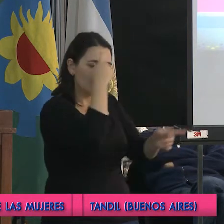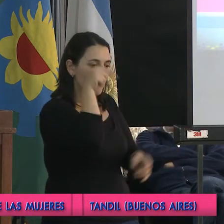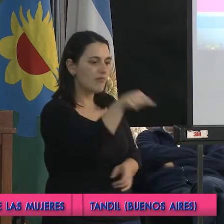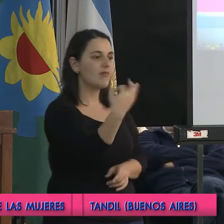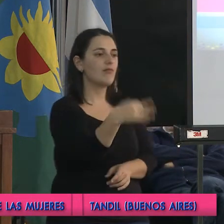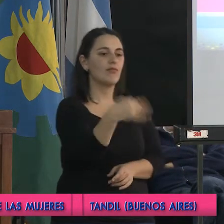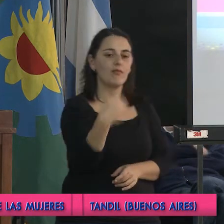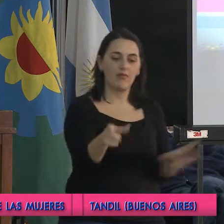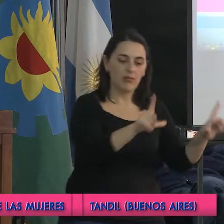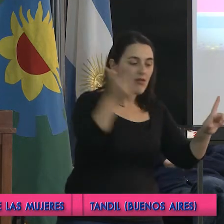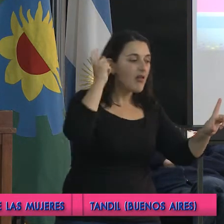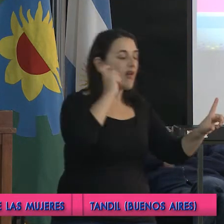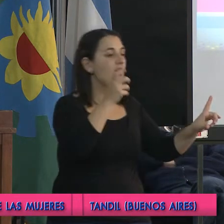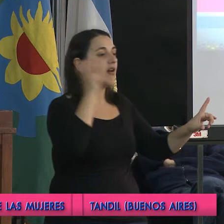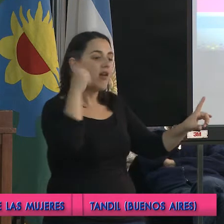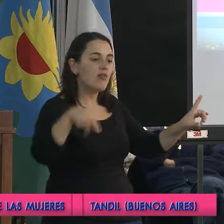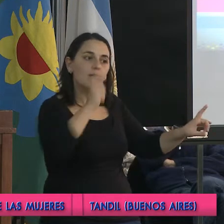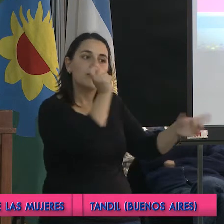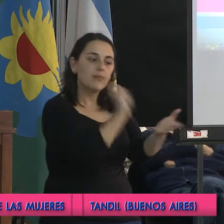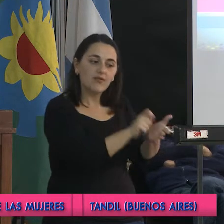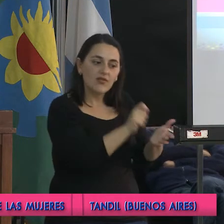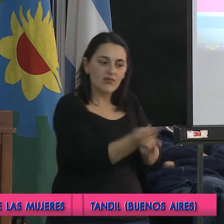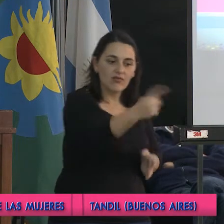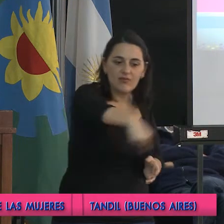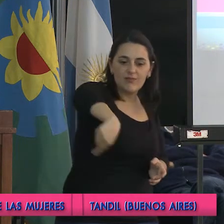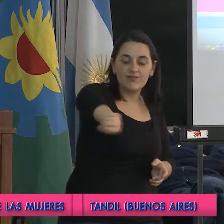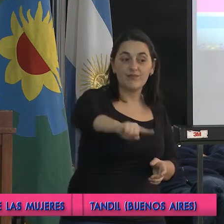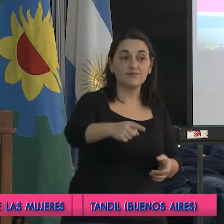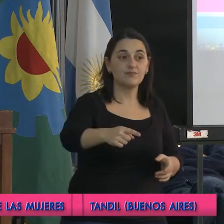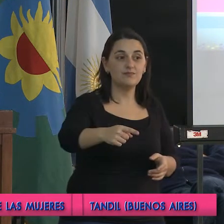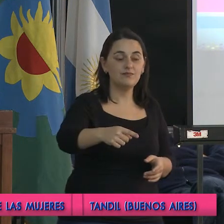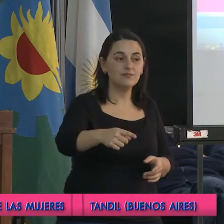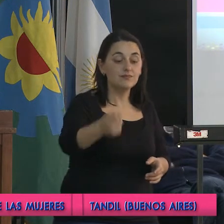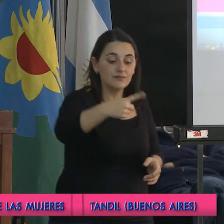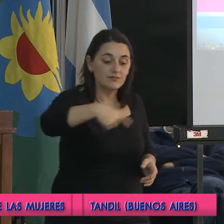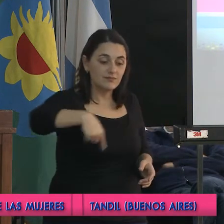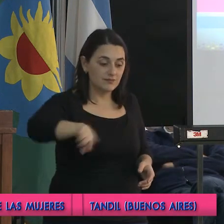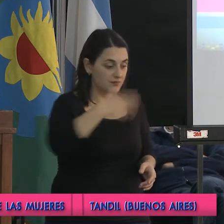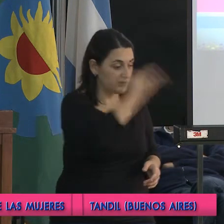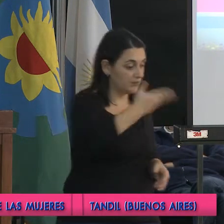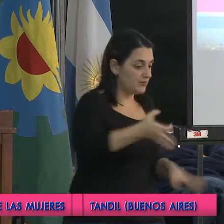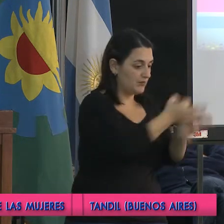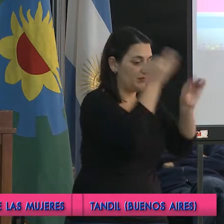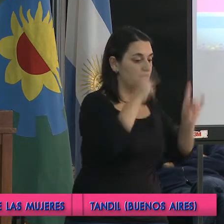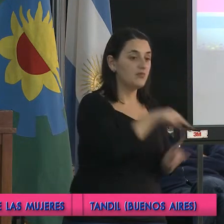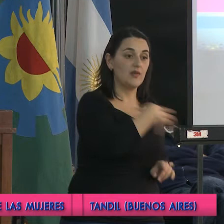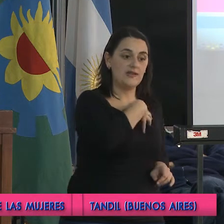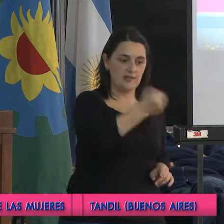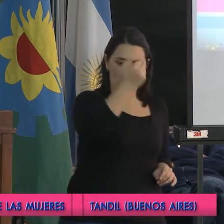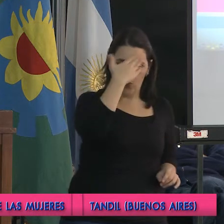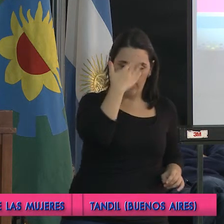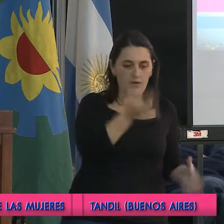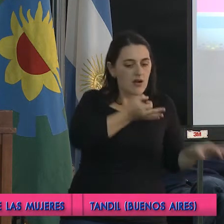medios, tiene que ser de alguna manera respaldado por los profesionales y operadores del campo de la salud